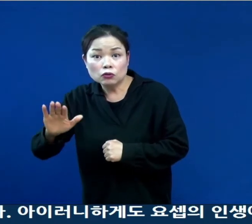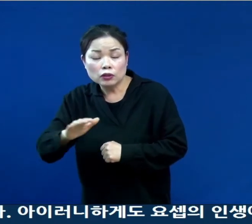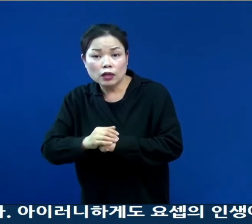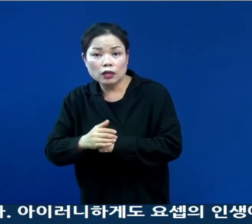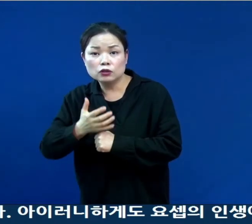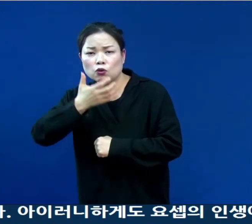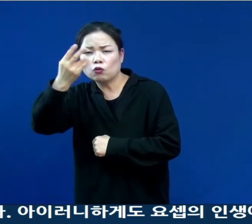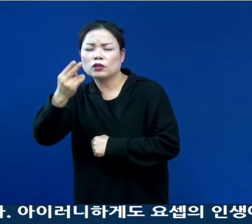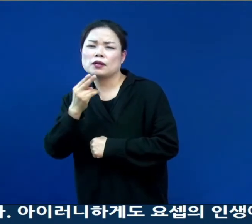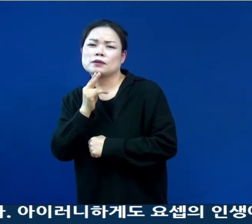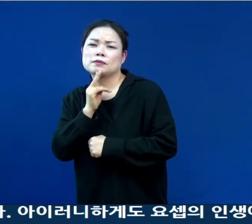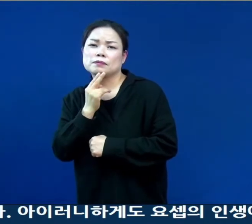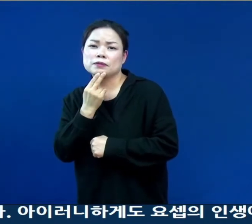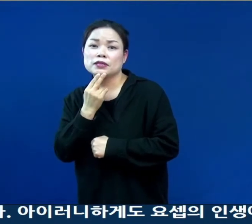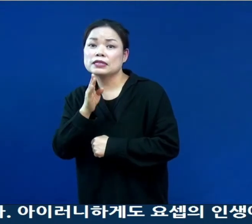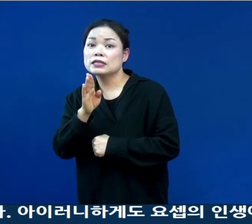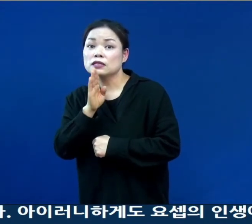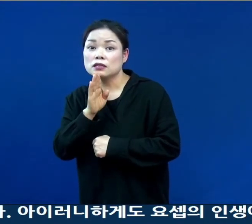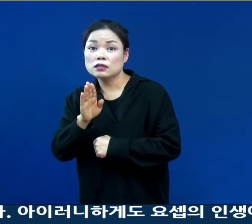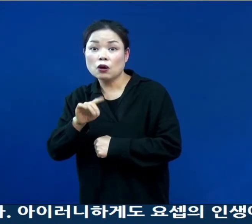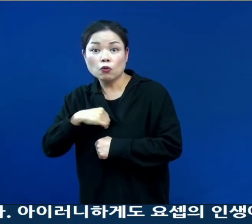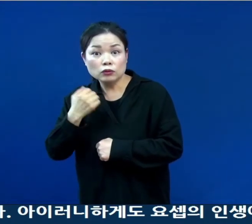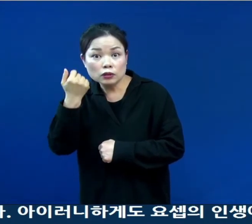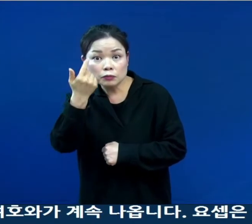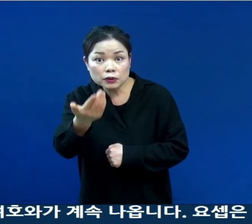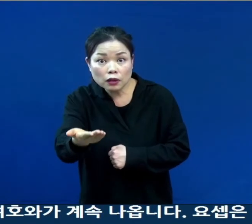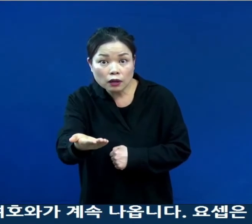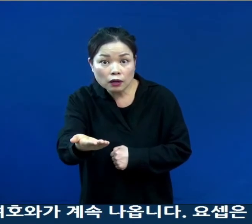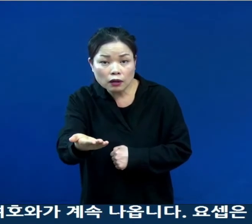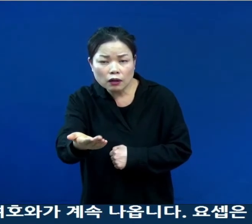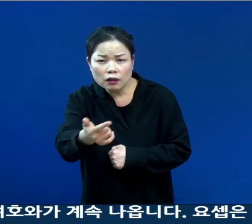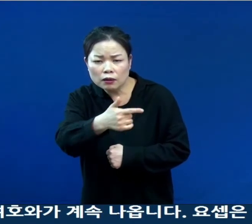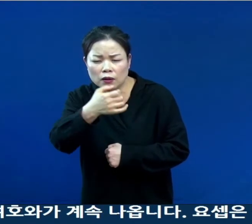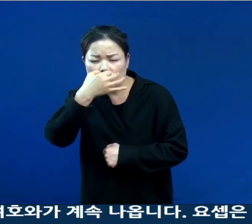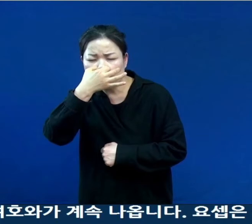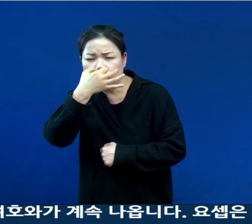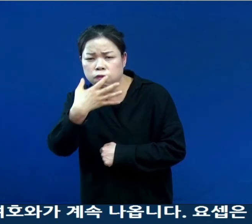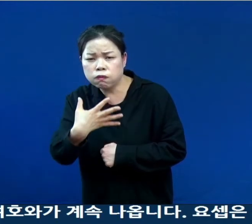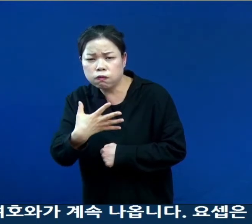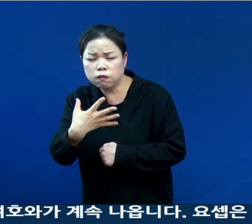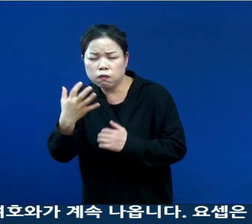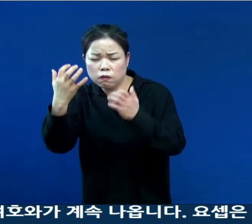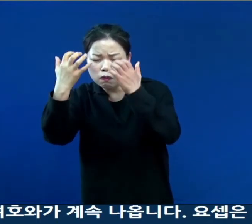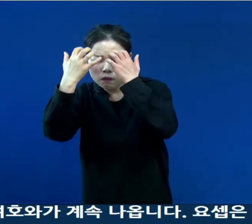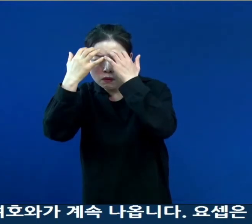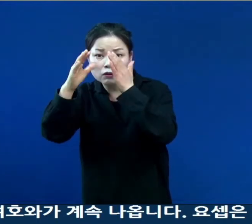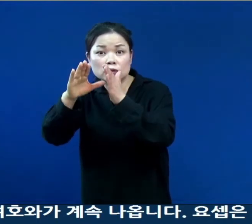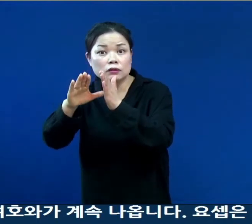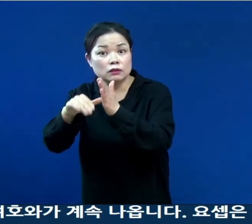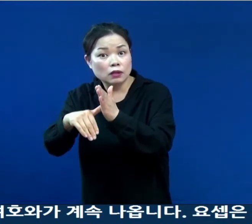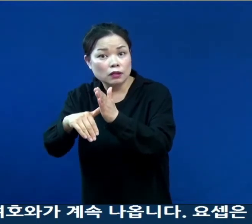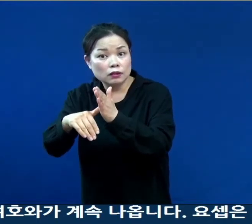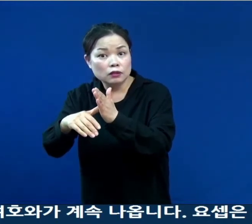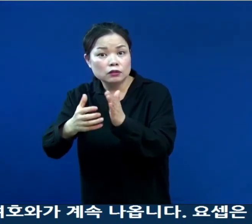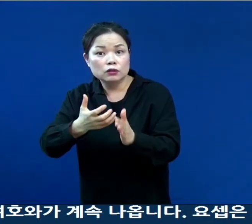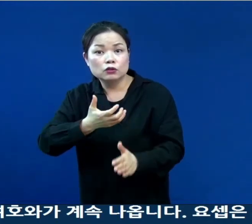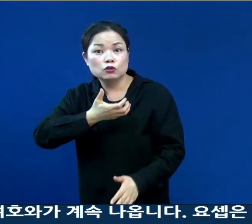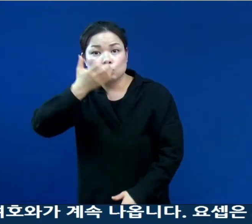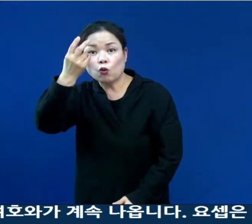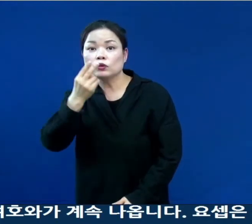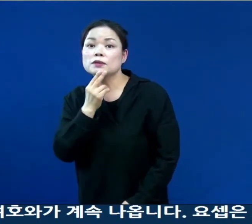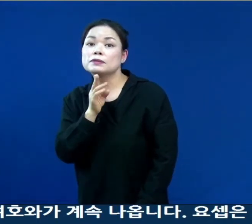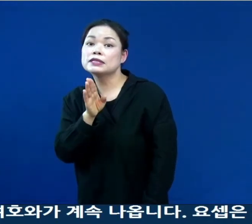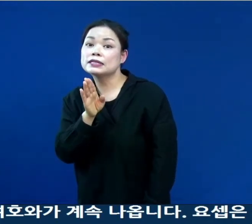요셉은 진짜 혼자였습니까? 매우 힘든 역경의 순간에 요셉은